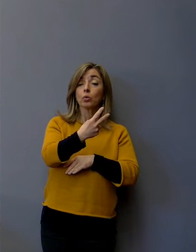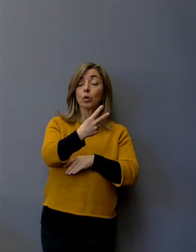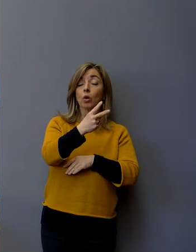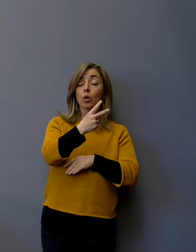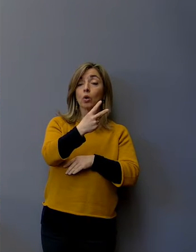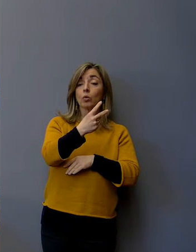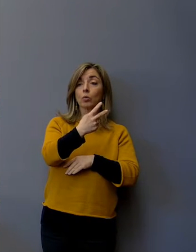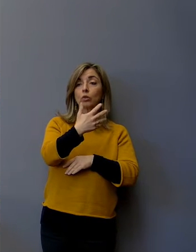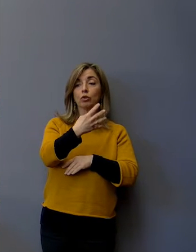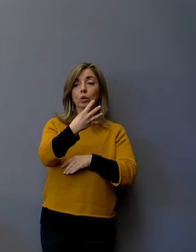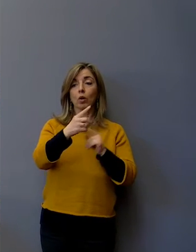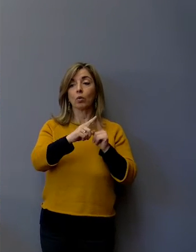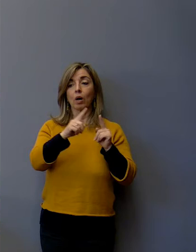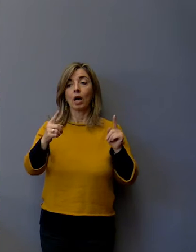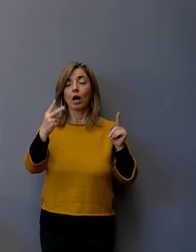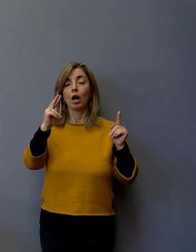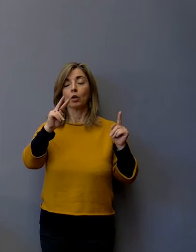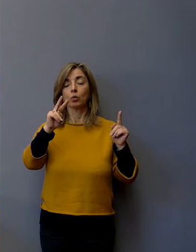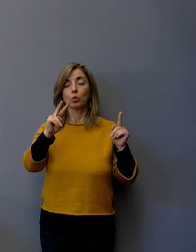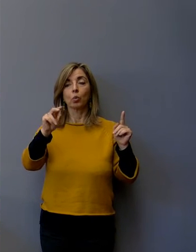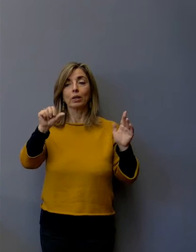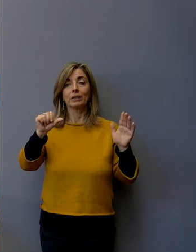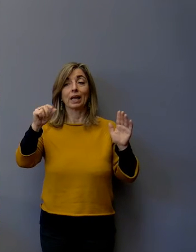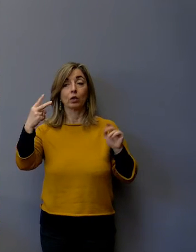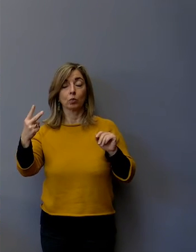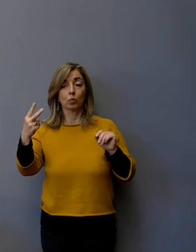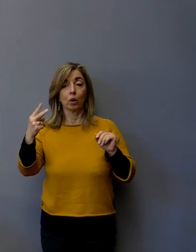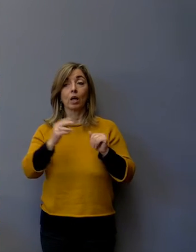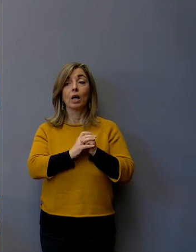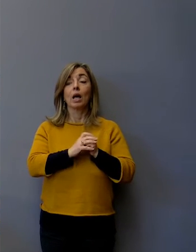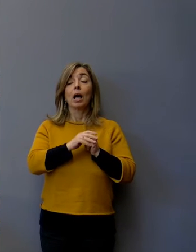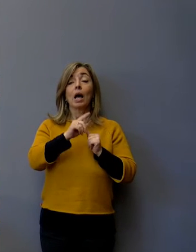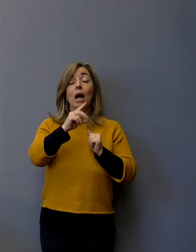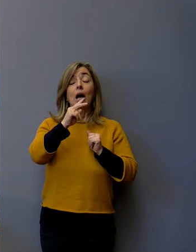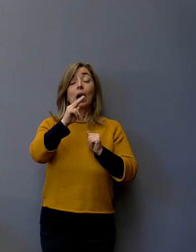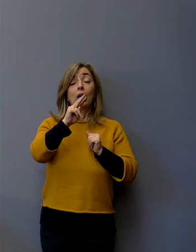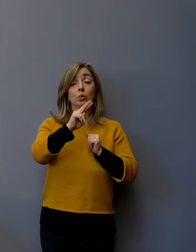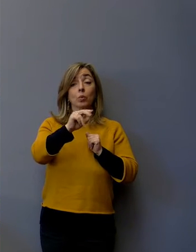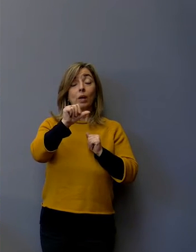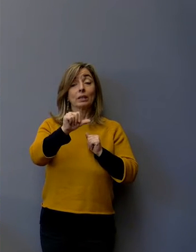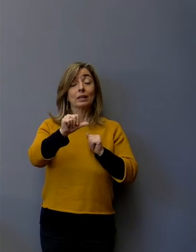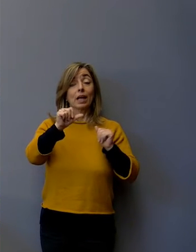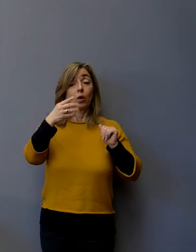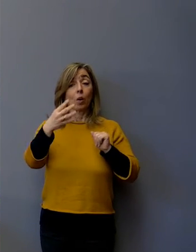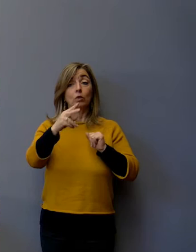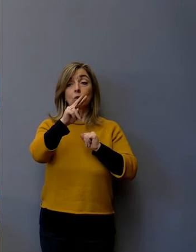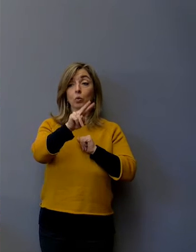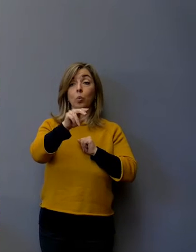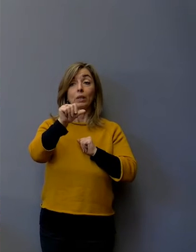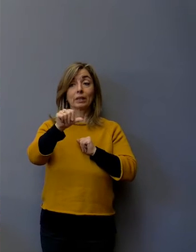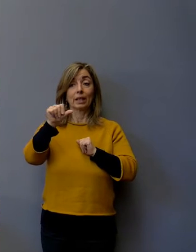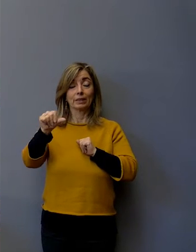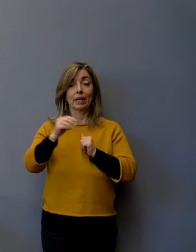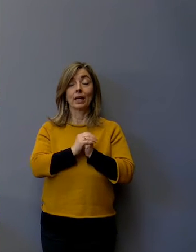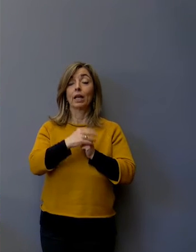da 2 6 2 a 2 6 4 2 6 6 2